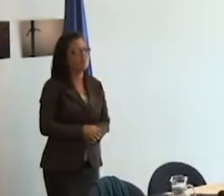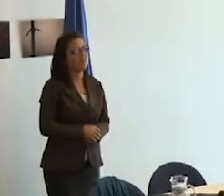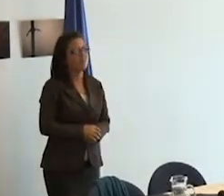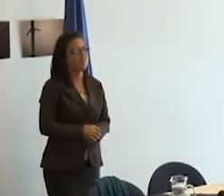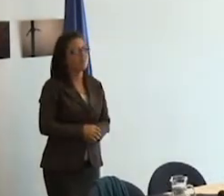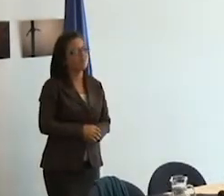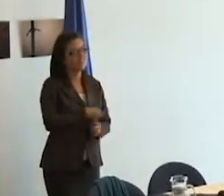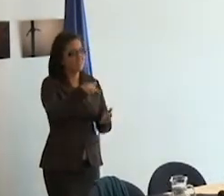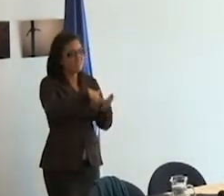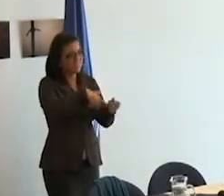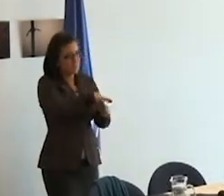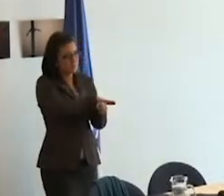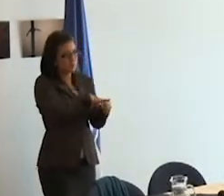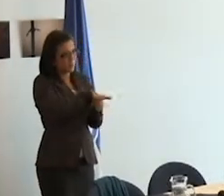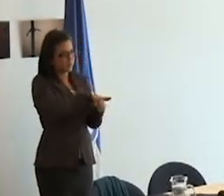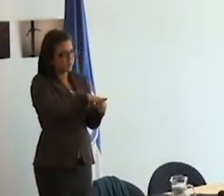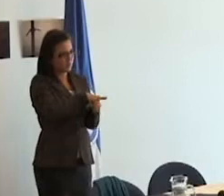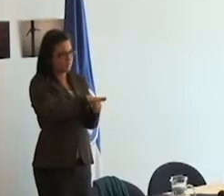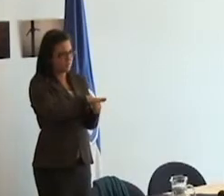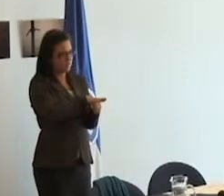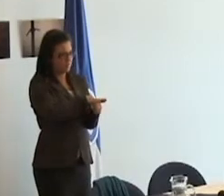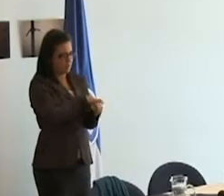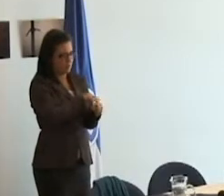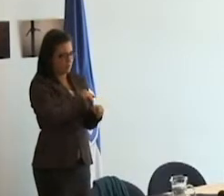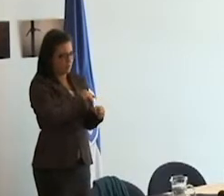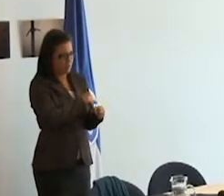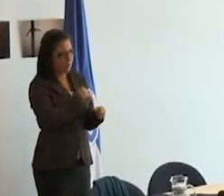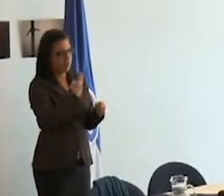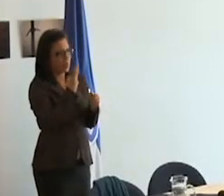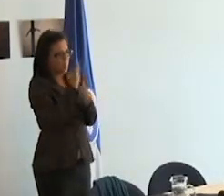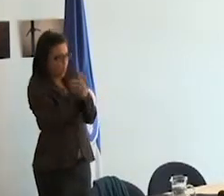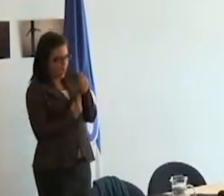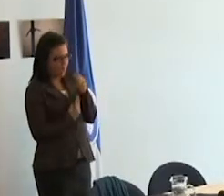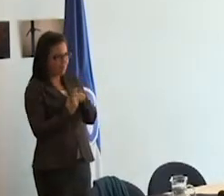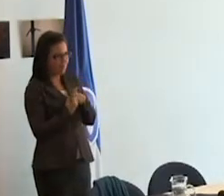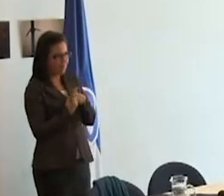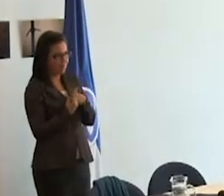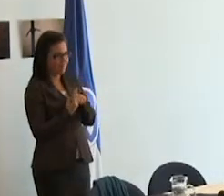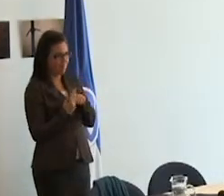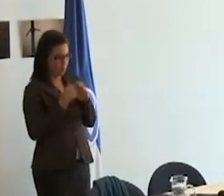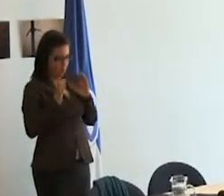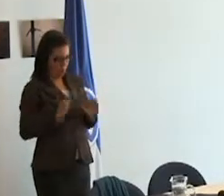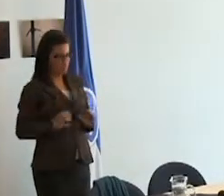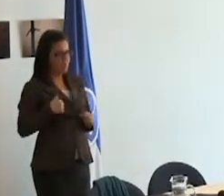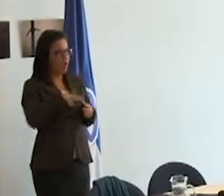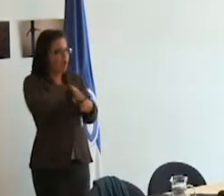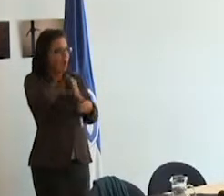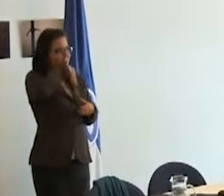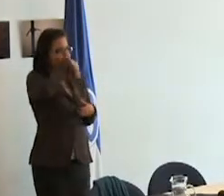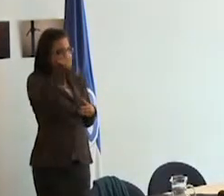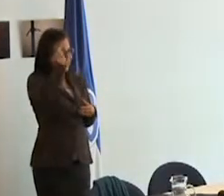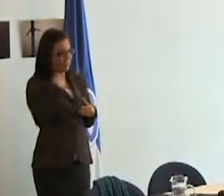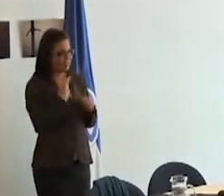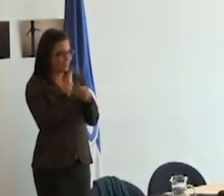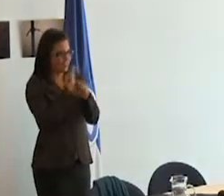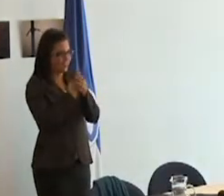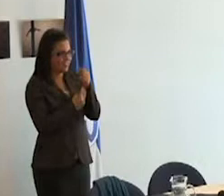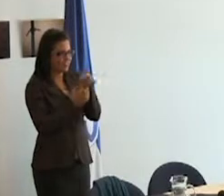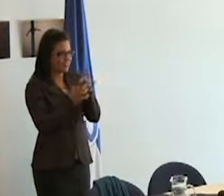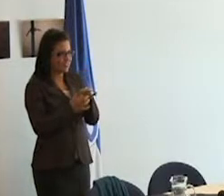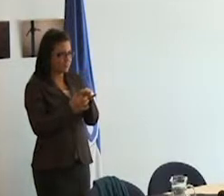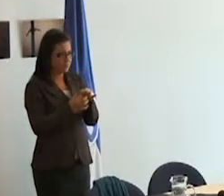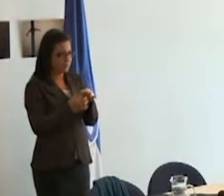es reforzada desde la presentación de la dualidad entre el cuerpo y el alma. La primacía de esta última